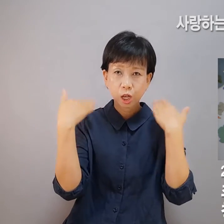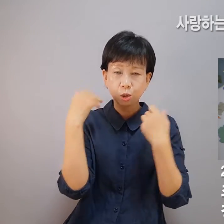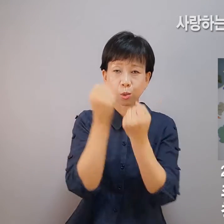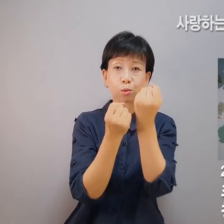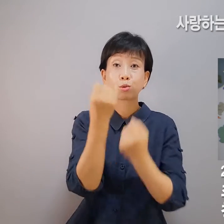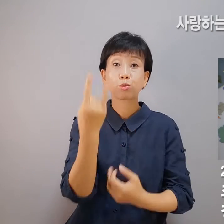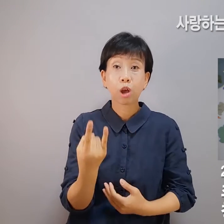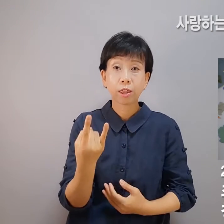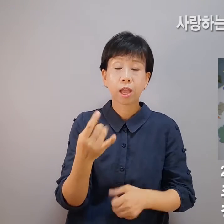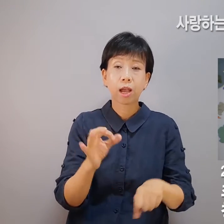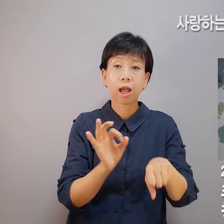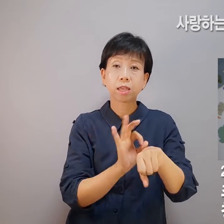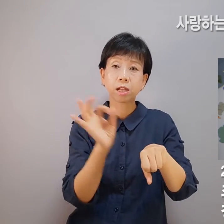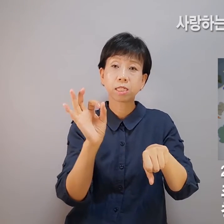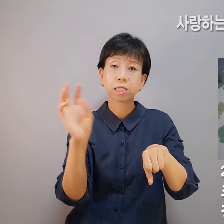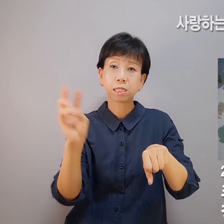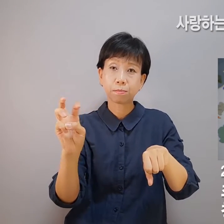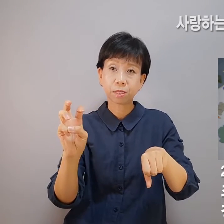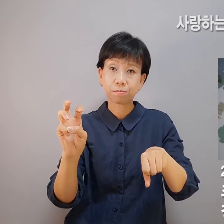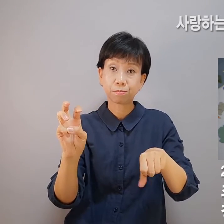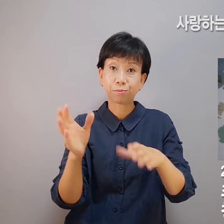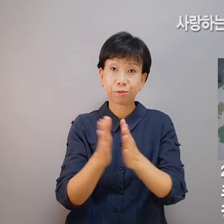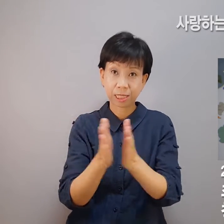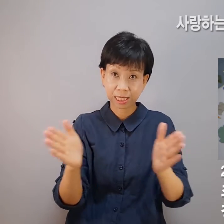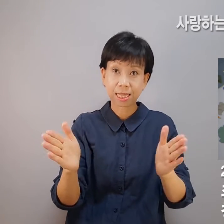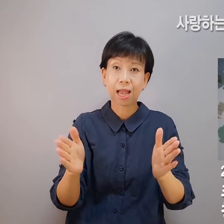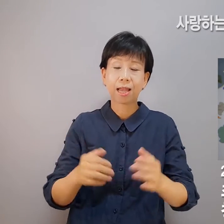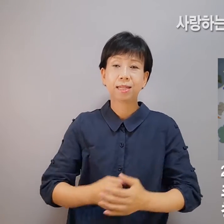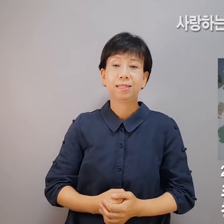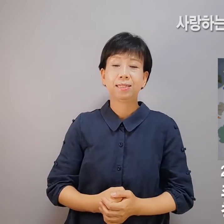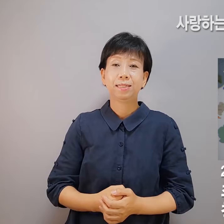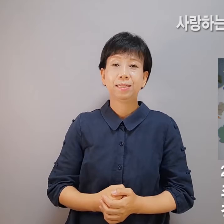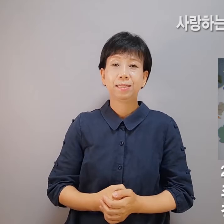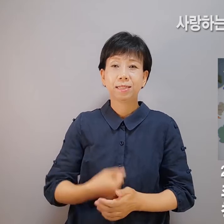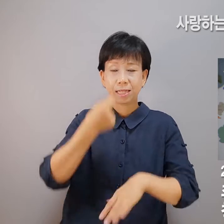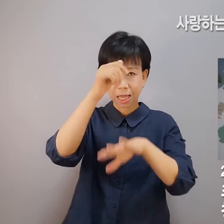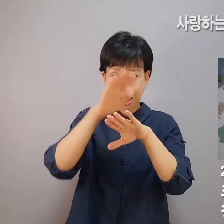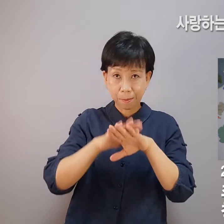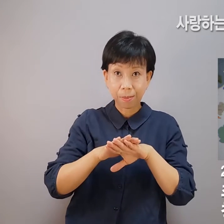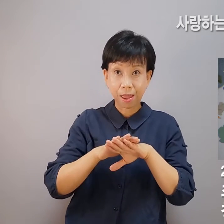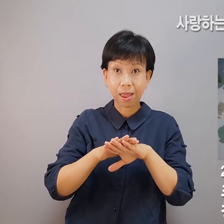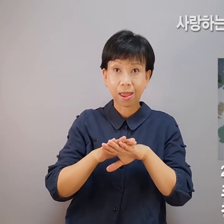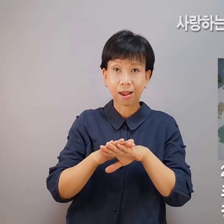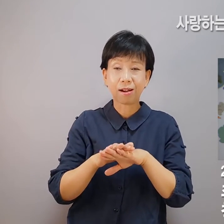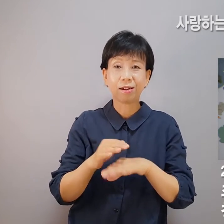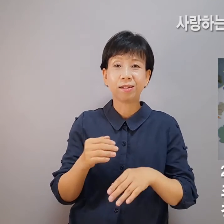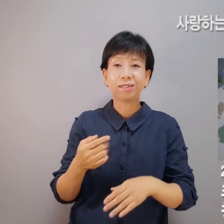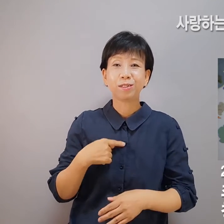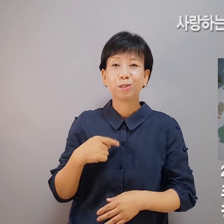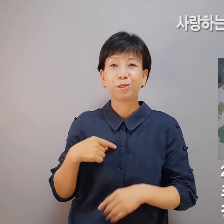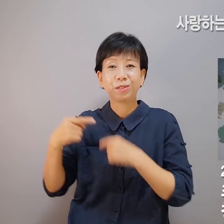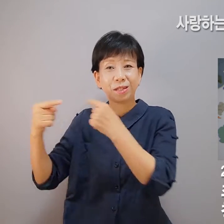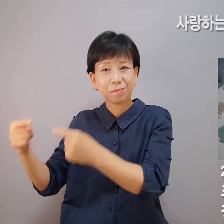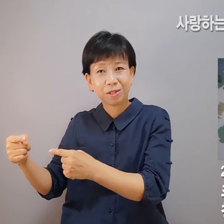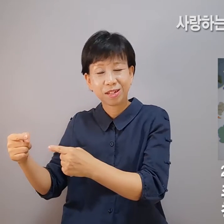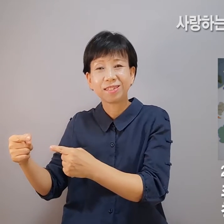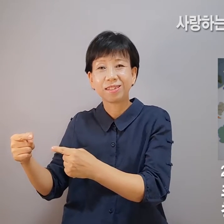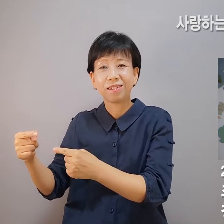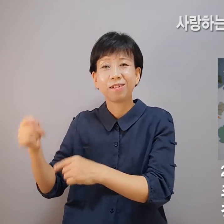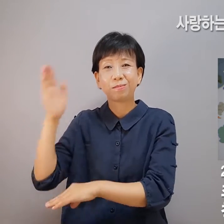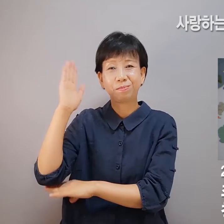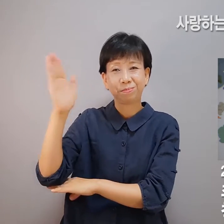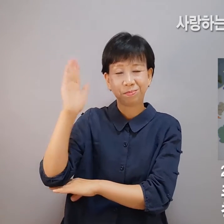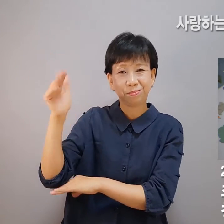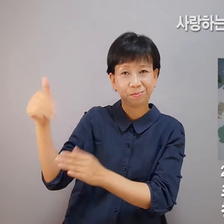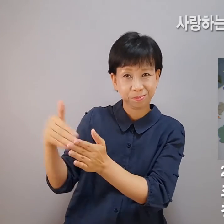좀 있었고, 네, 그리고 10시 반에 개회배를 우리 옆에 가서 저도 같이 좀 인도하고